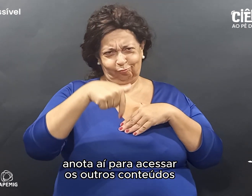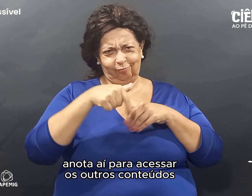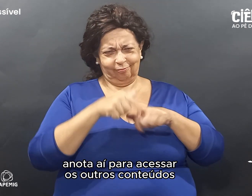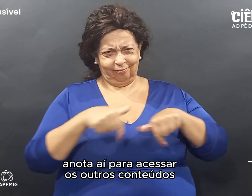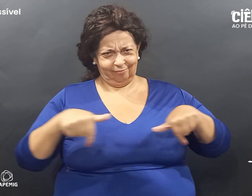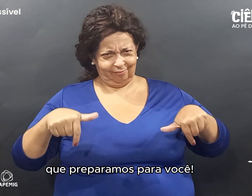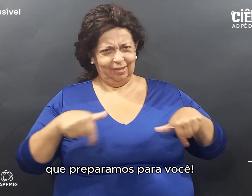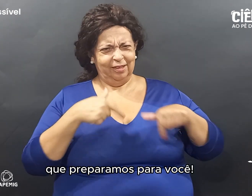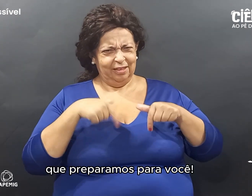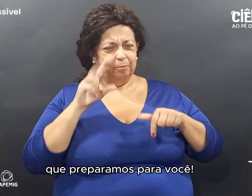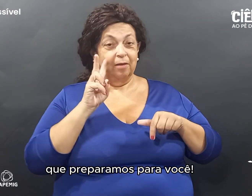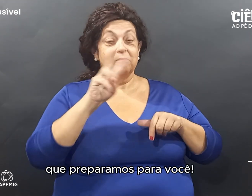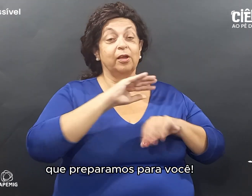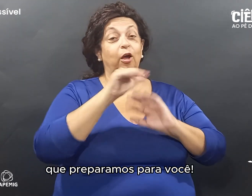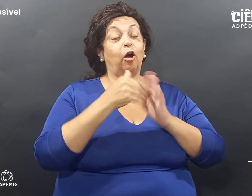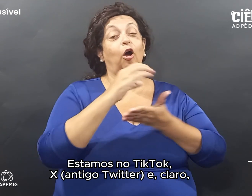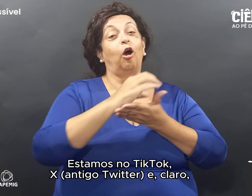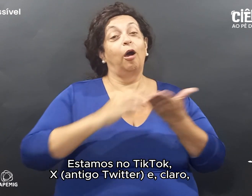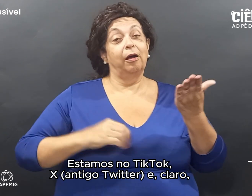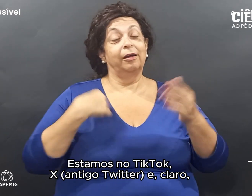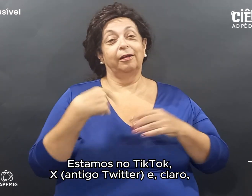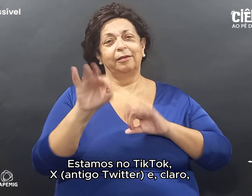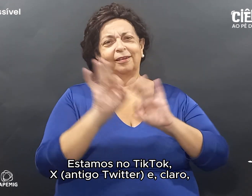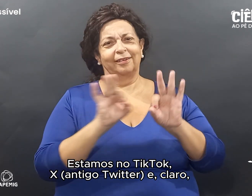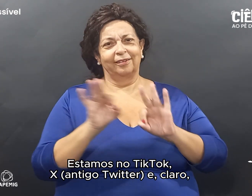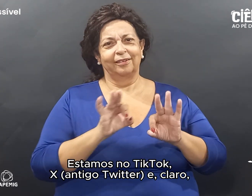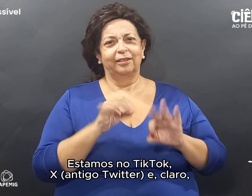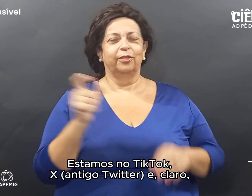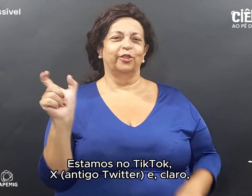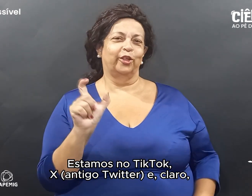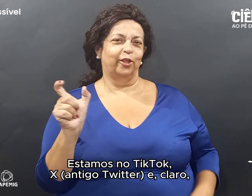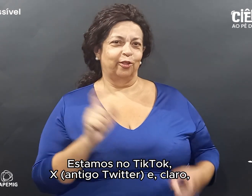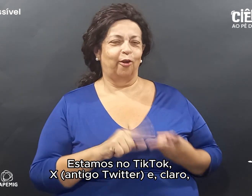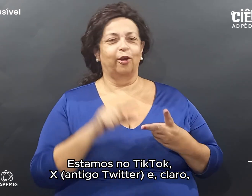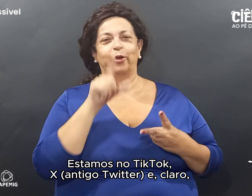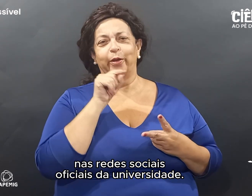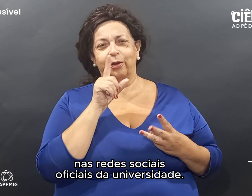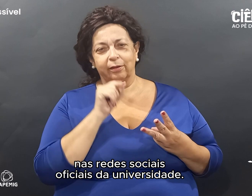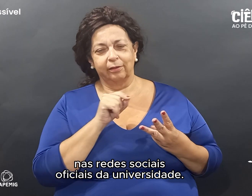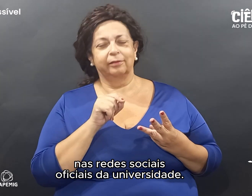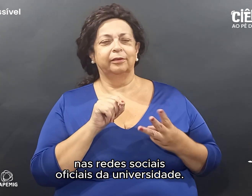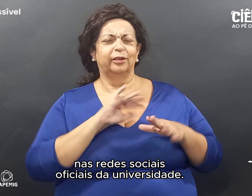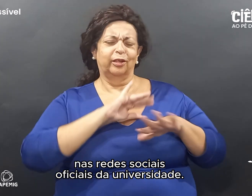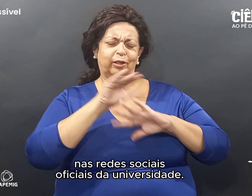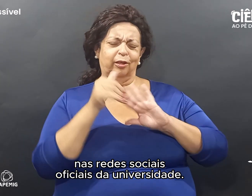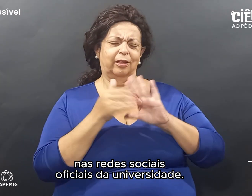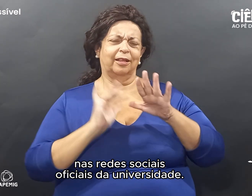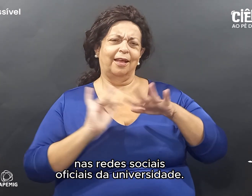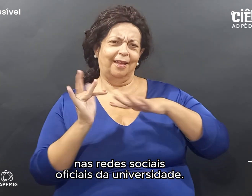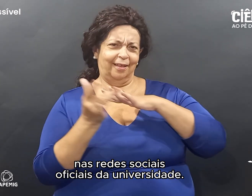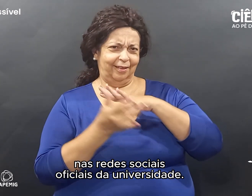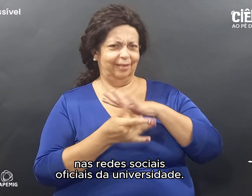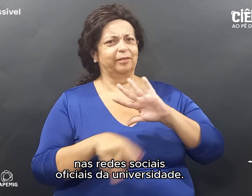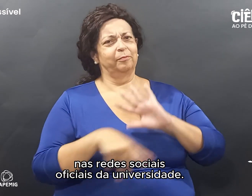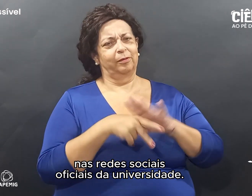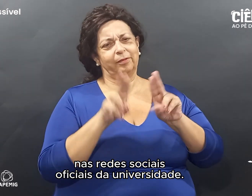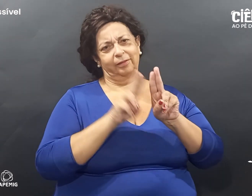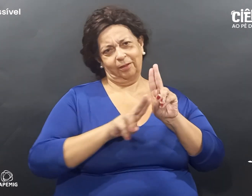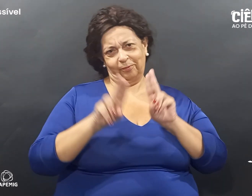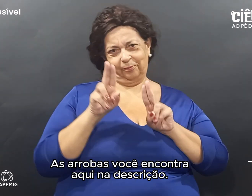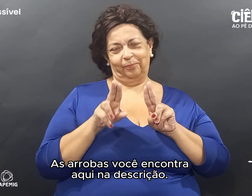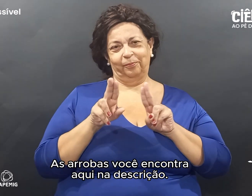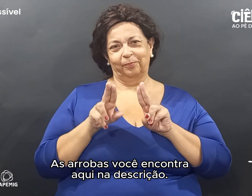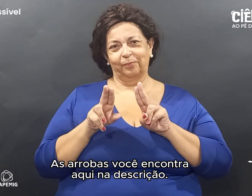outros conteúdos que preparamos para você. Estamos no TikTok, Twitter e, claro, nas redes sociais oficiais da